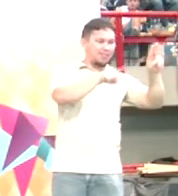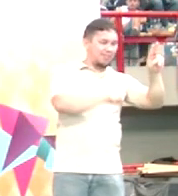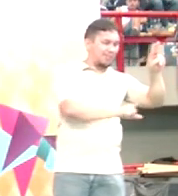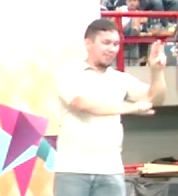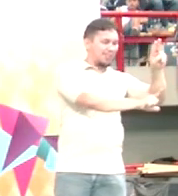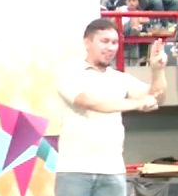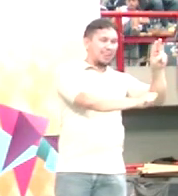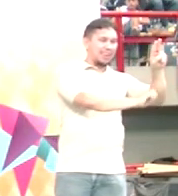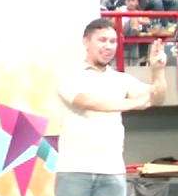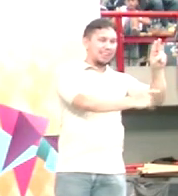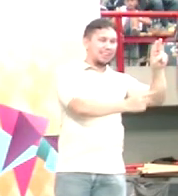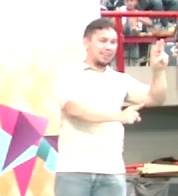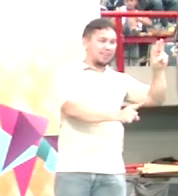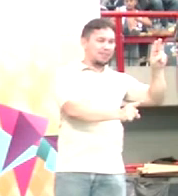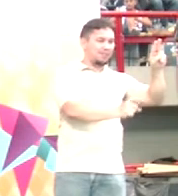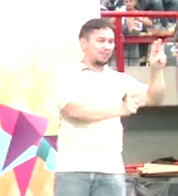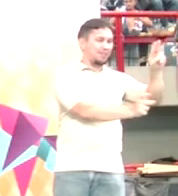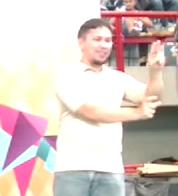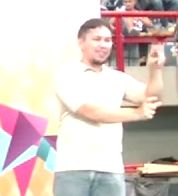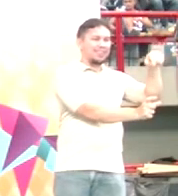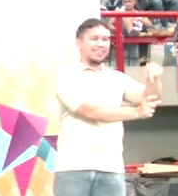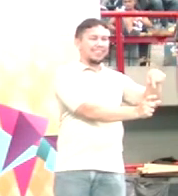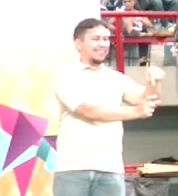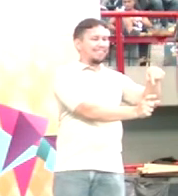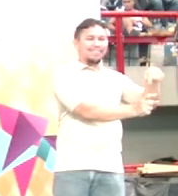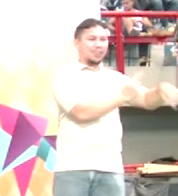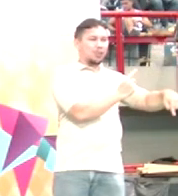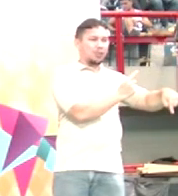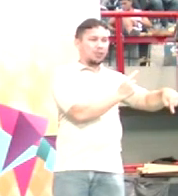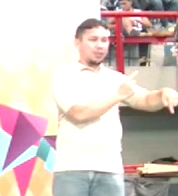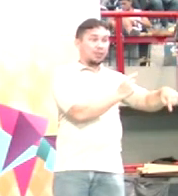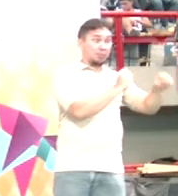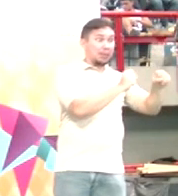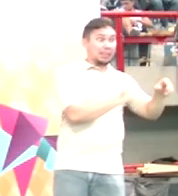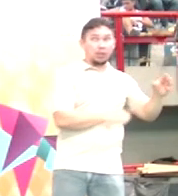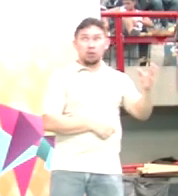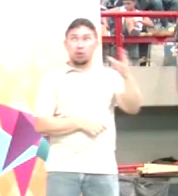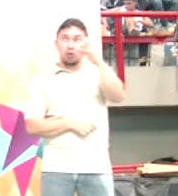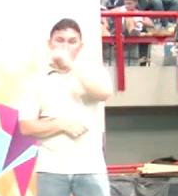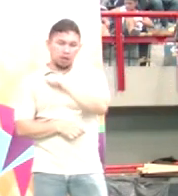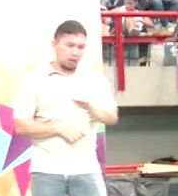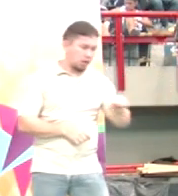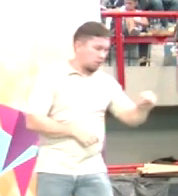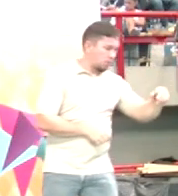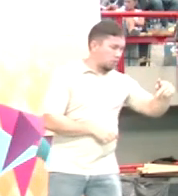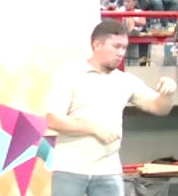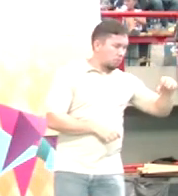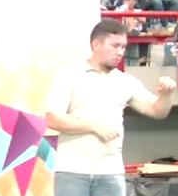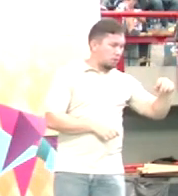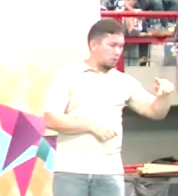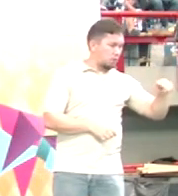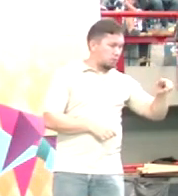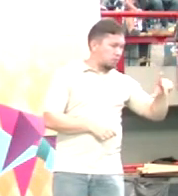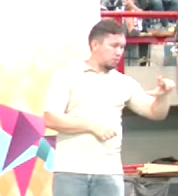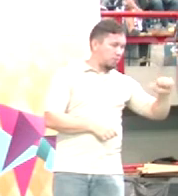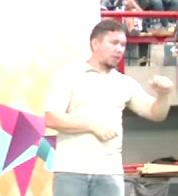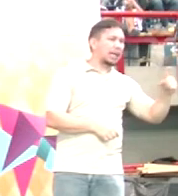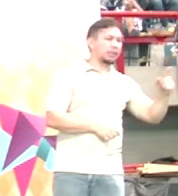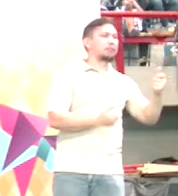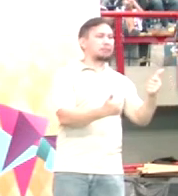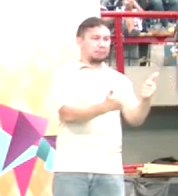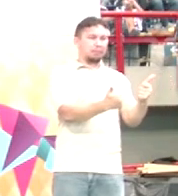botasse são. Não só tem uma sílaba naquela linha, aí isso não é contado como linha